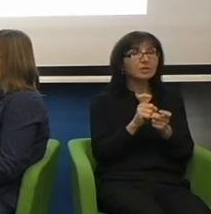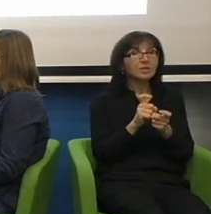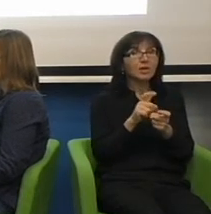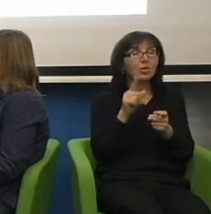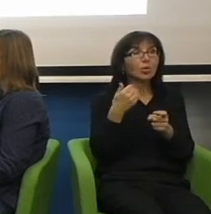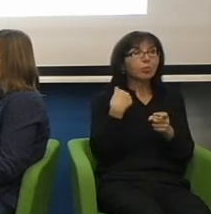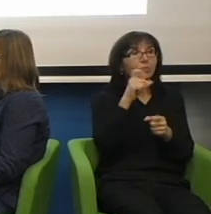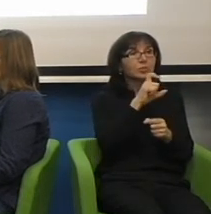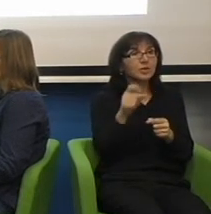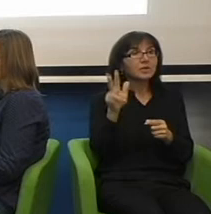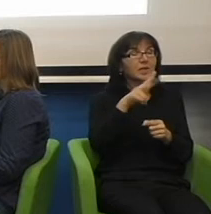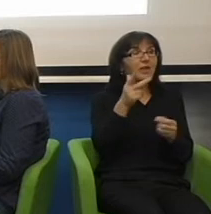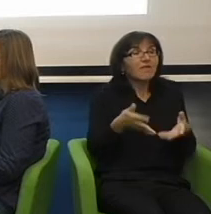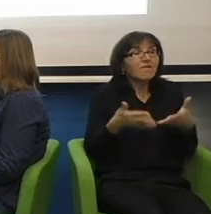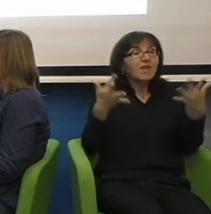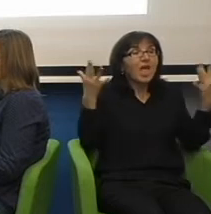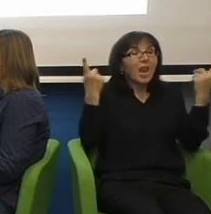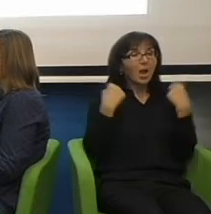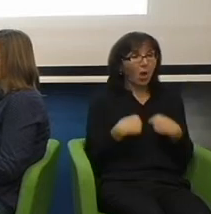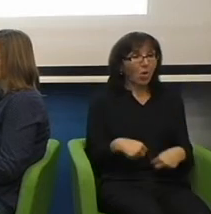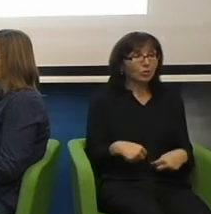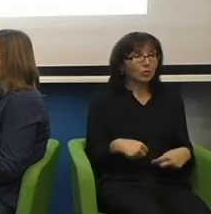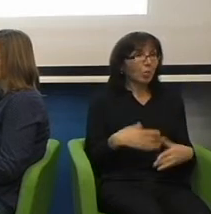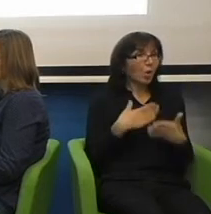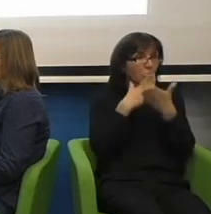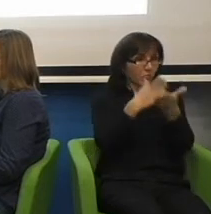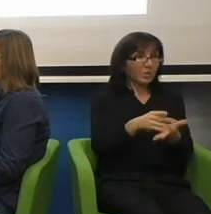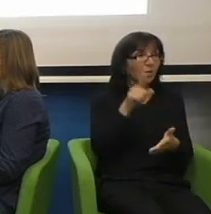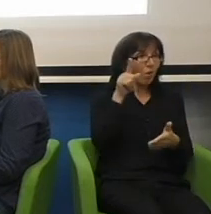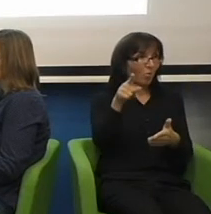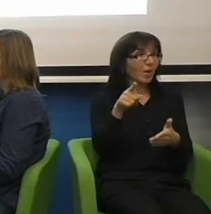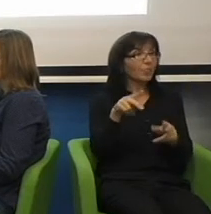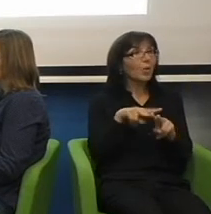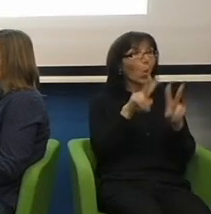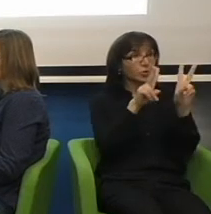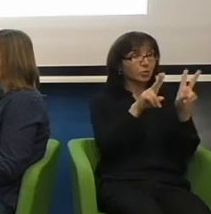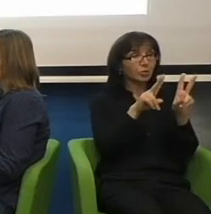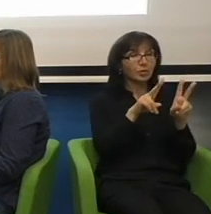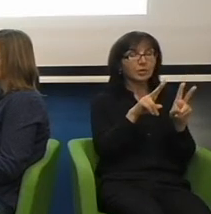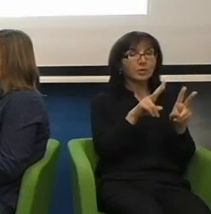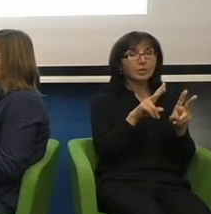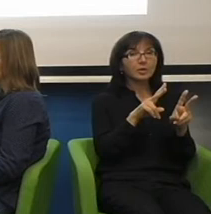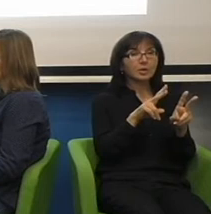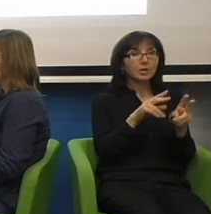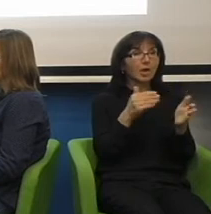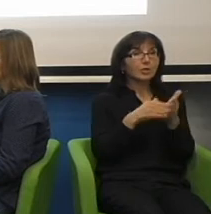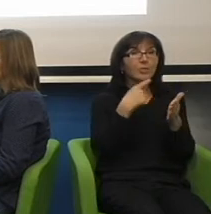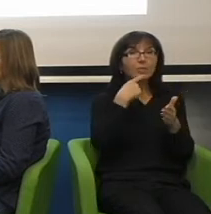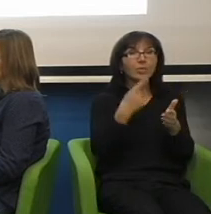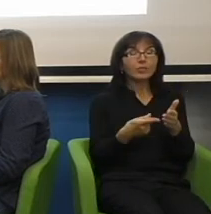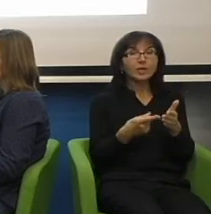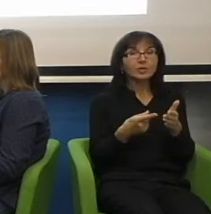To był czas, kiedy wiele osób popierało tamten system. I to trzeba, sobie powiedzieć no tak, i o